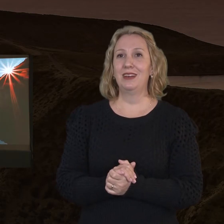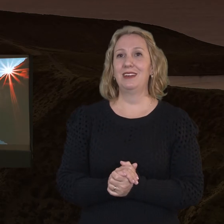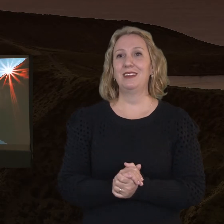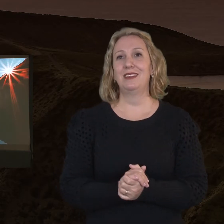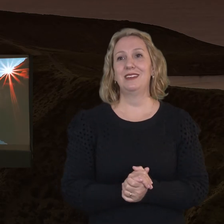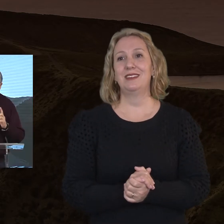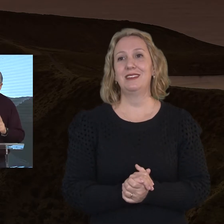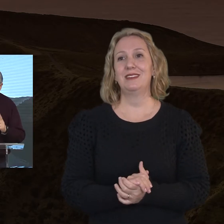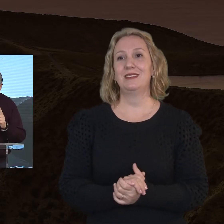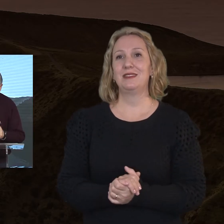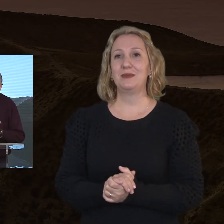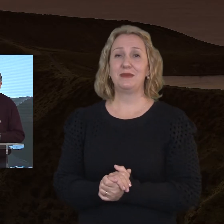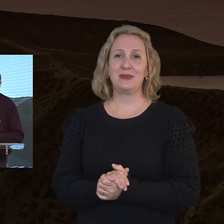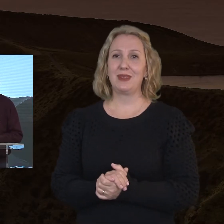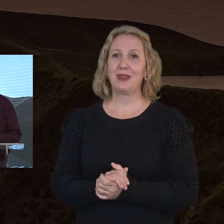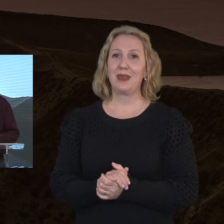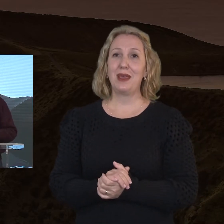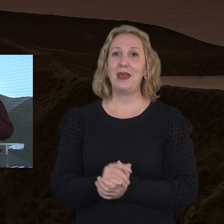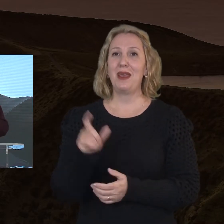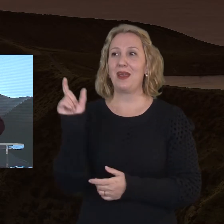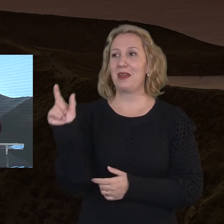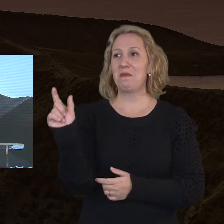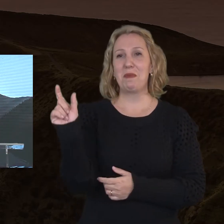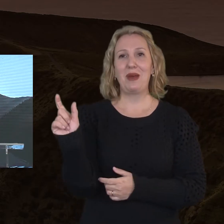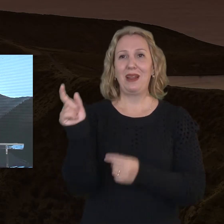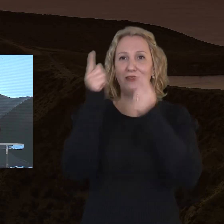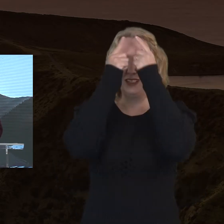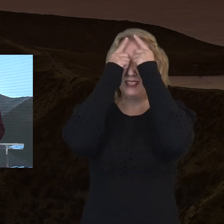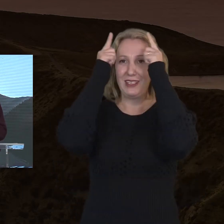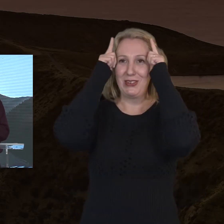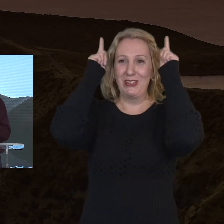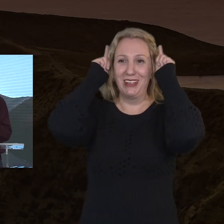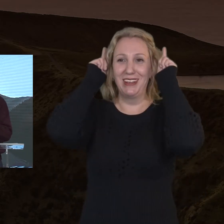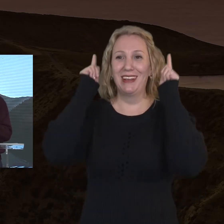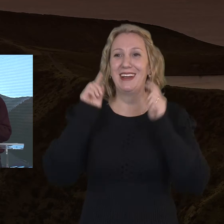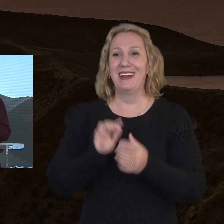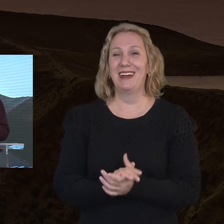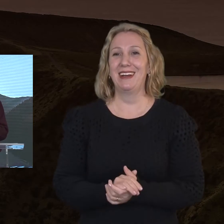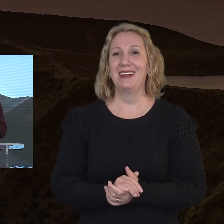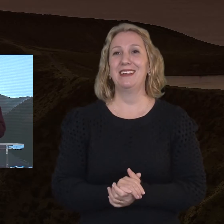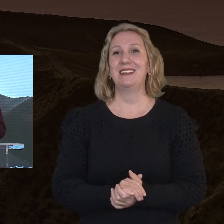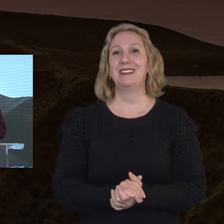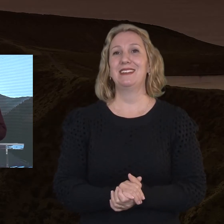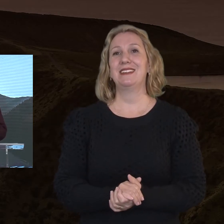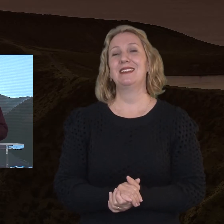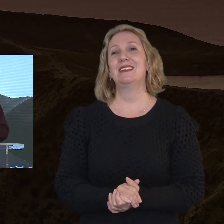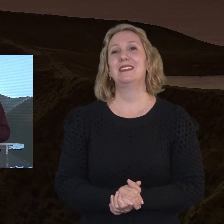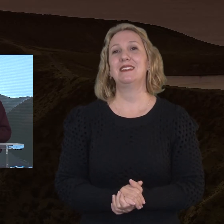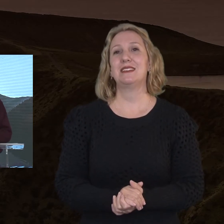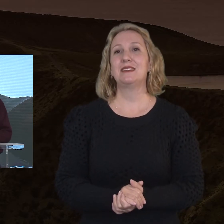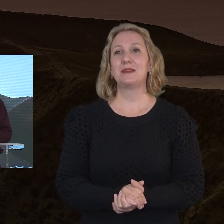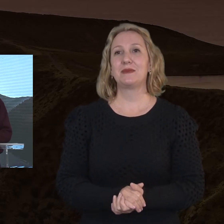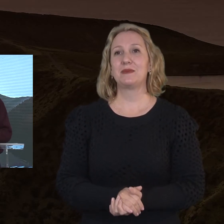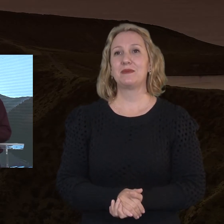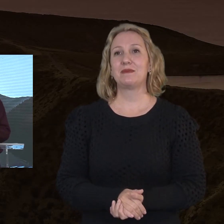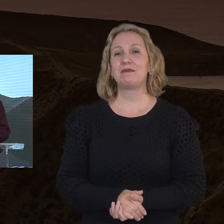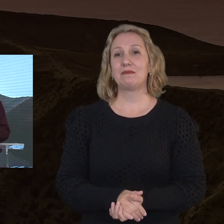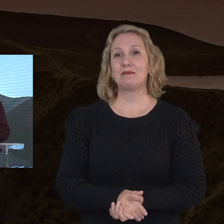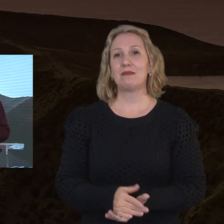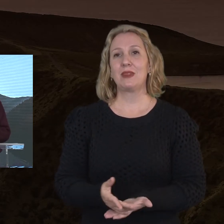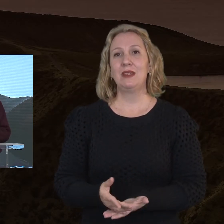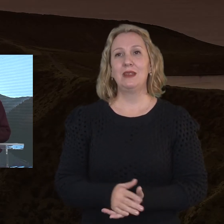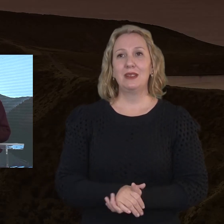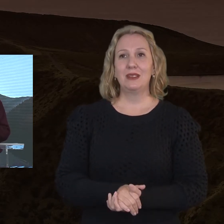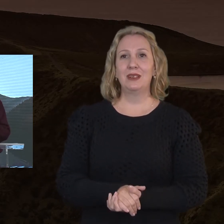ana que falar e o mãe então vou explicar um pouquinho essa palavra existe em português a palavra